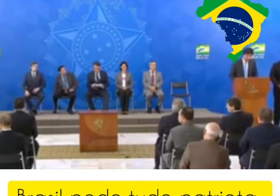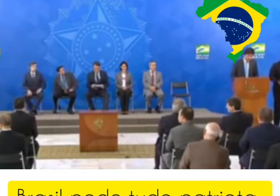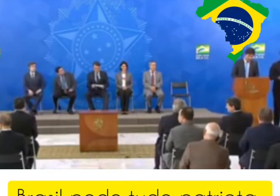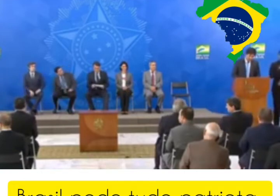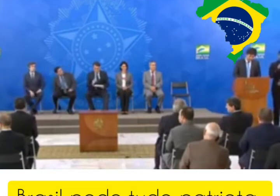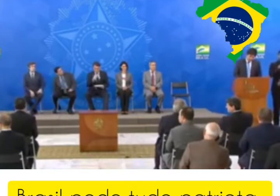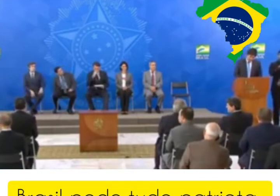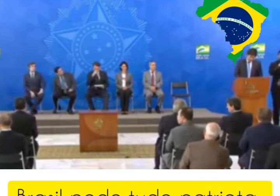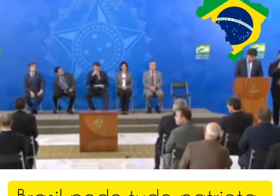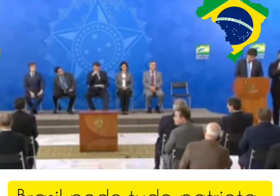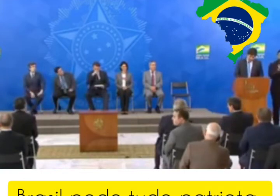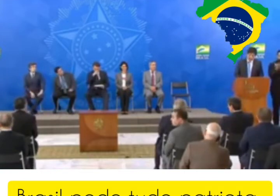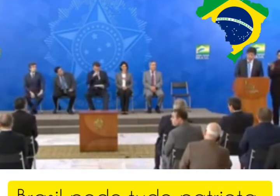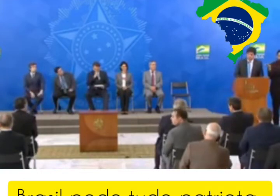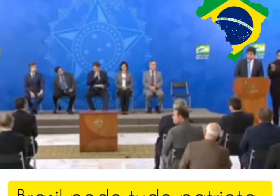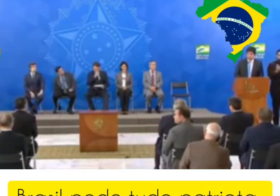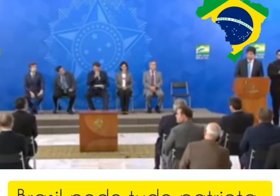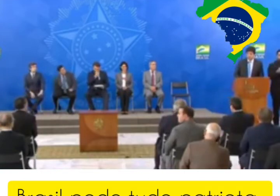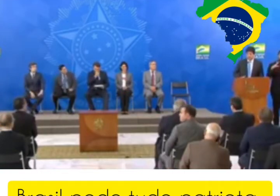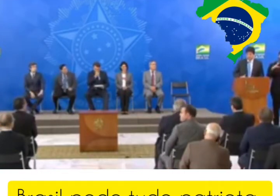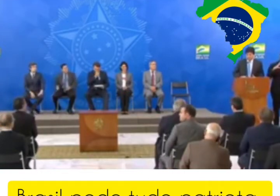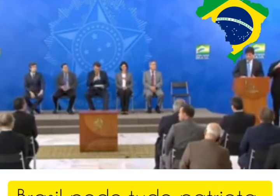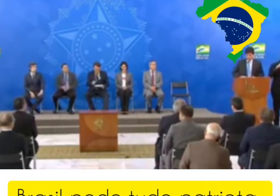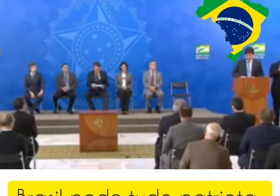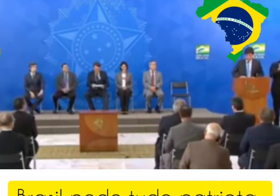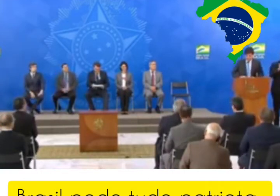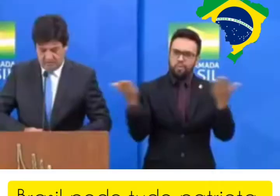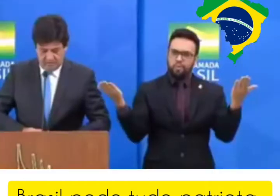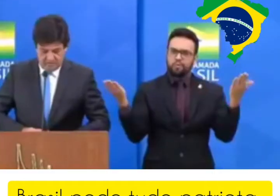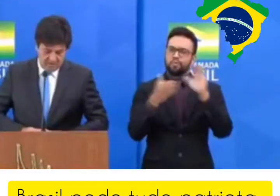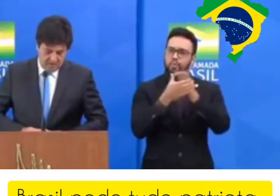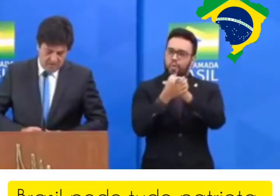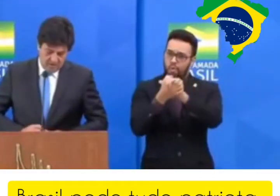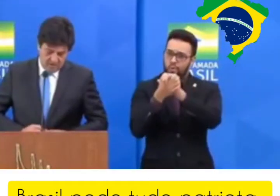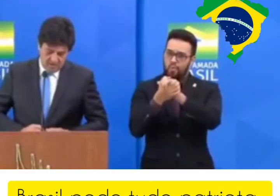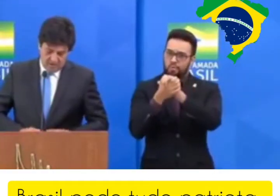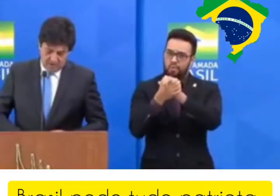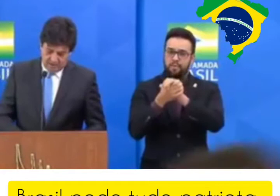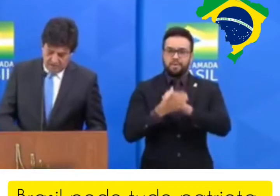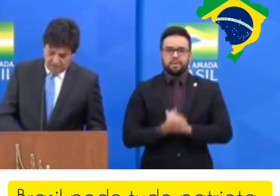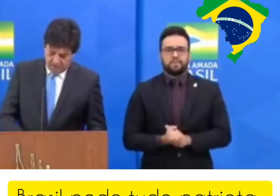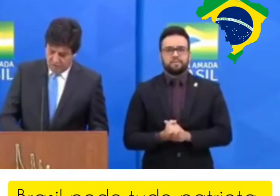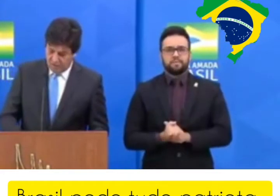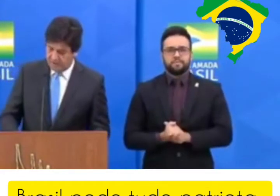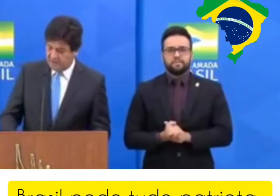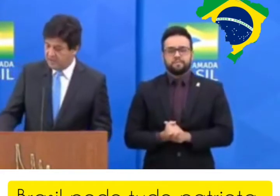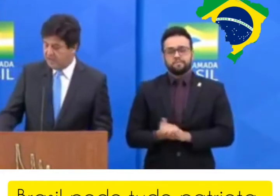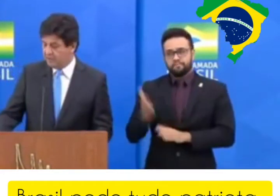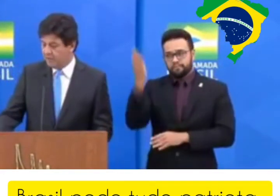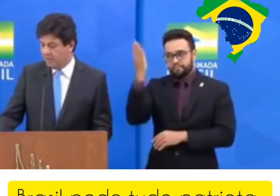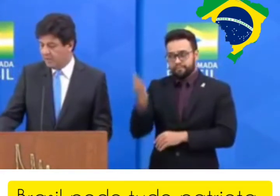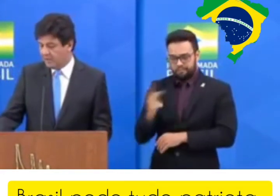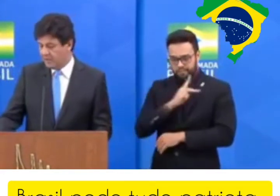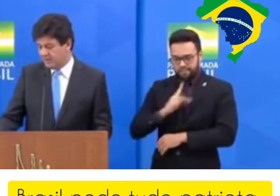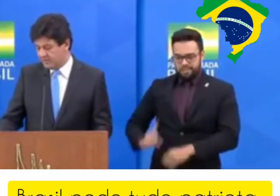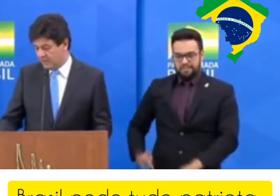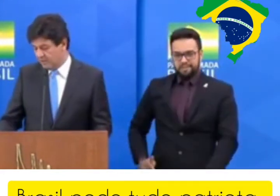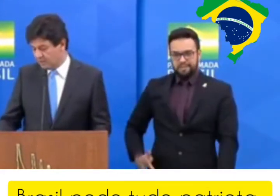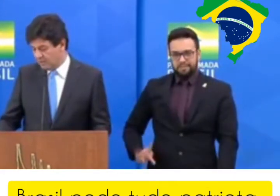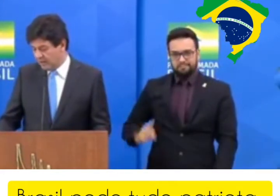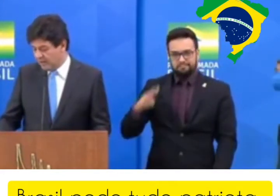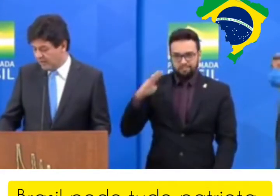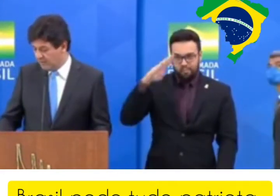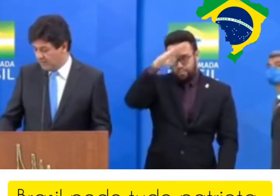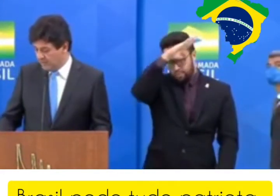Bom dia a todos. Em tempo que cumprimento o excelentíssimo senhor presidente da República,